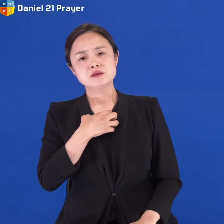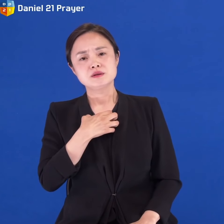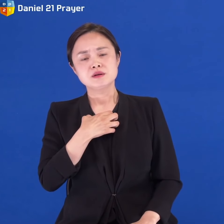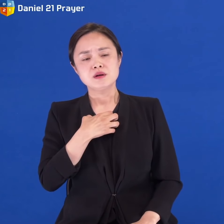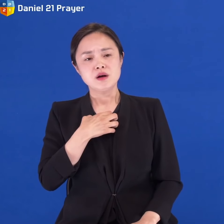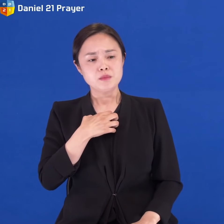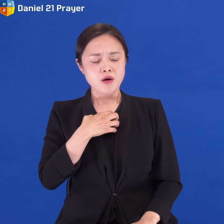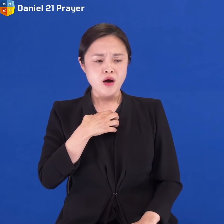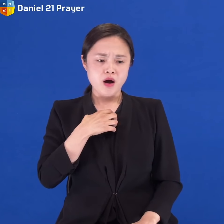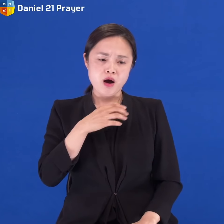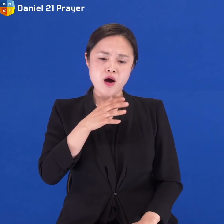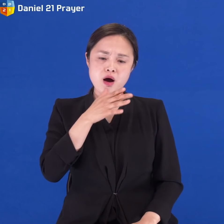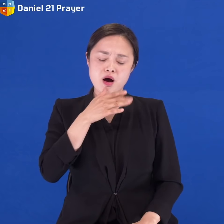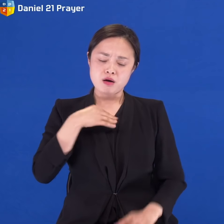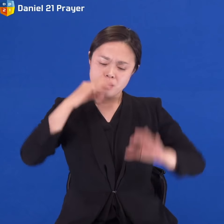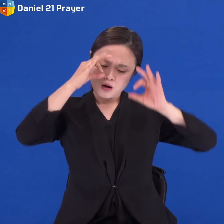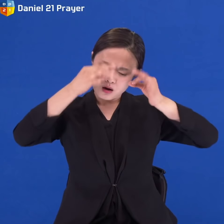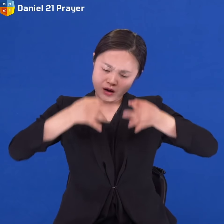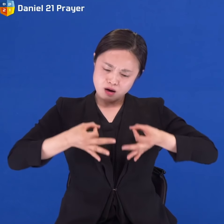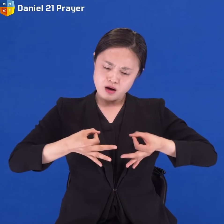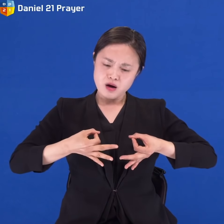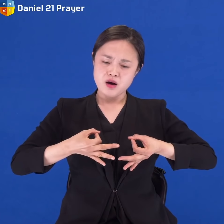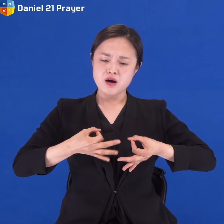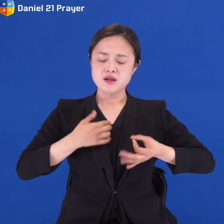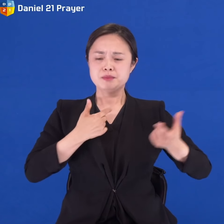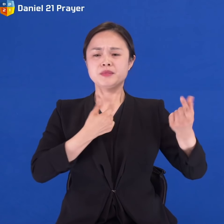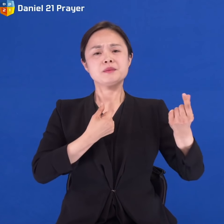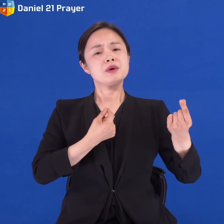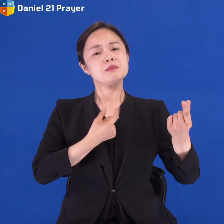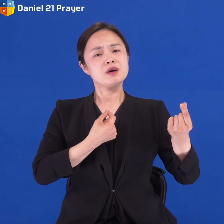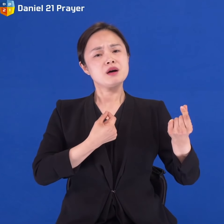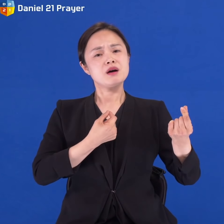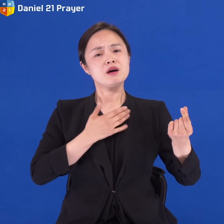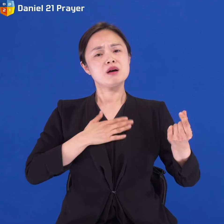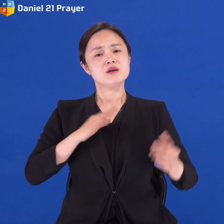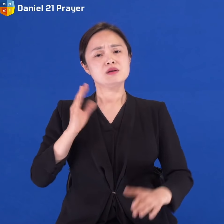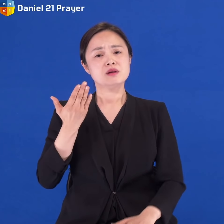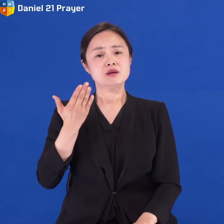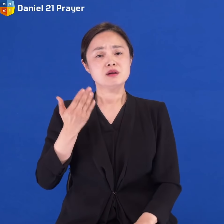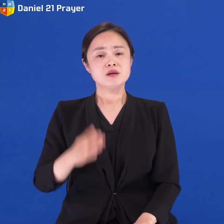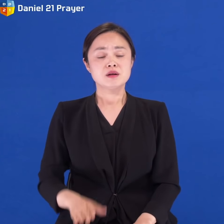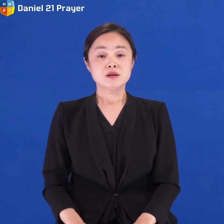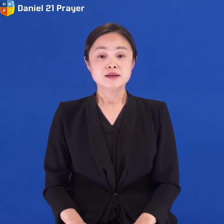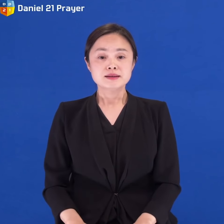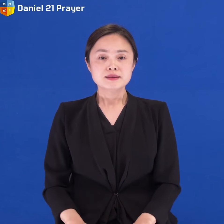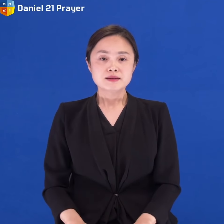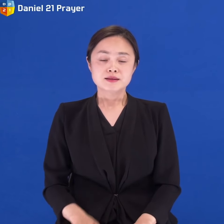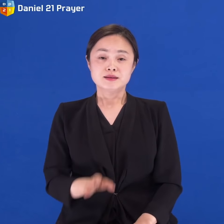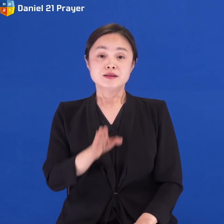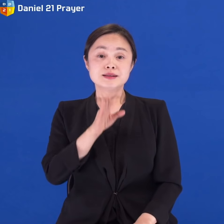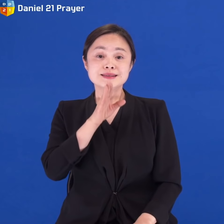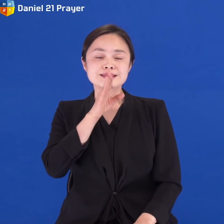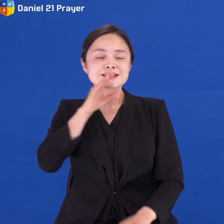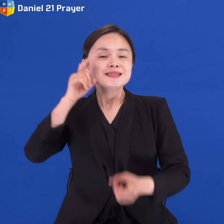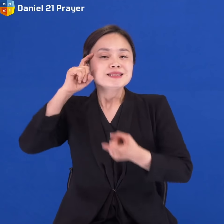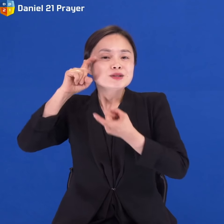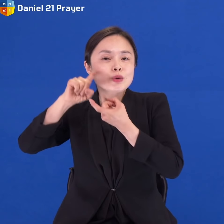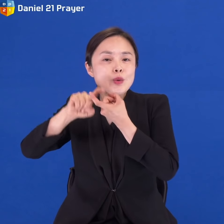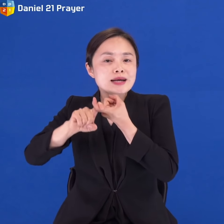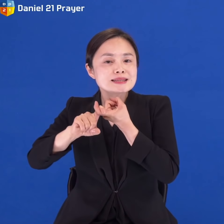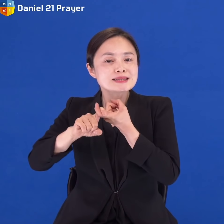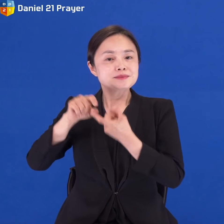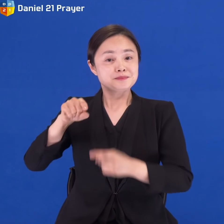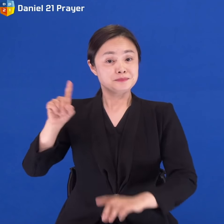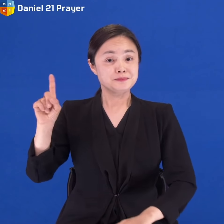봅니다. 진정한 관심은 하나님이 주인인 것을 제대로